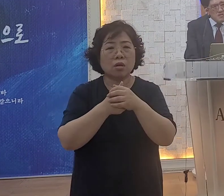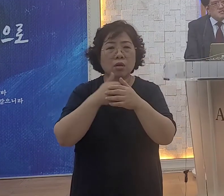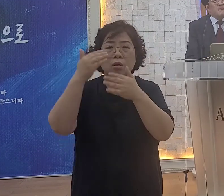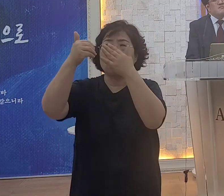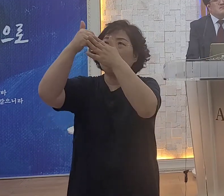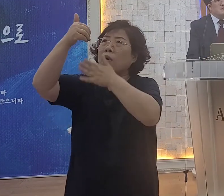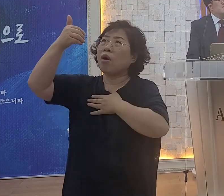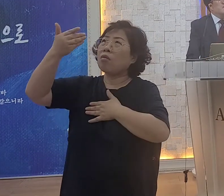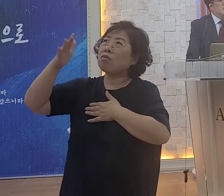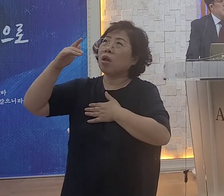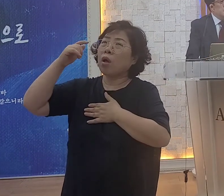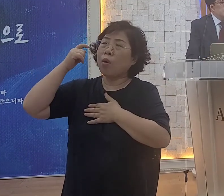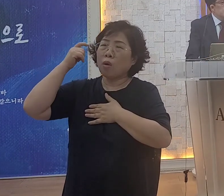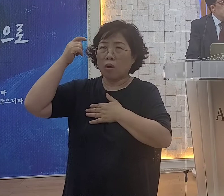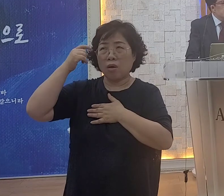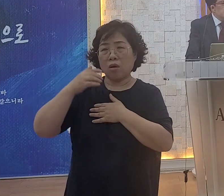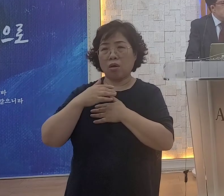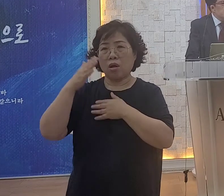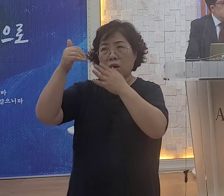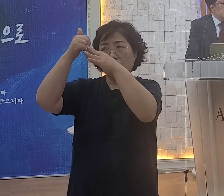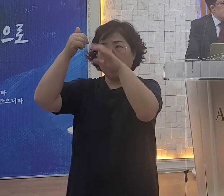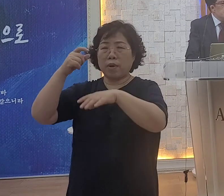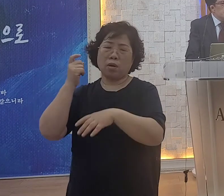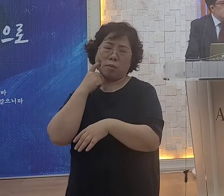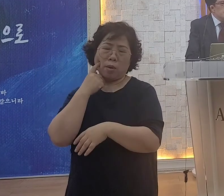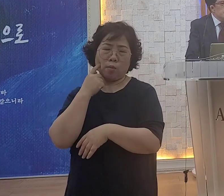제가 언제까지 거짓말하면서 설교해요?